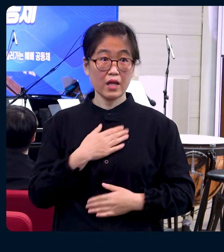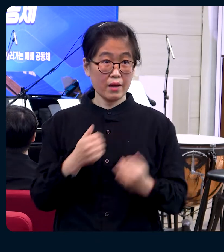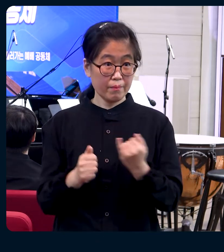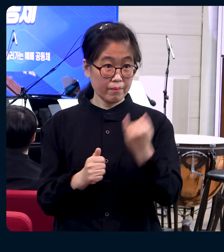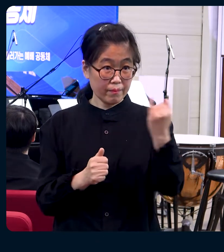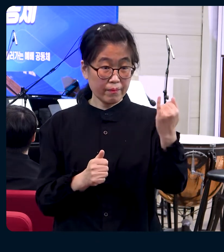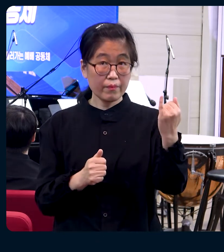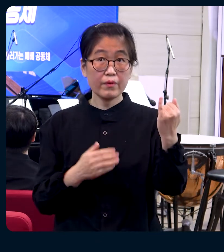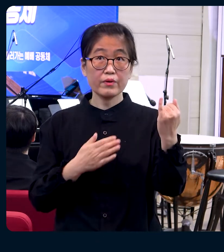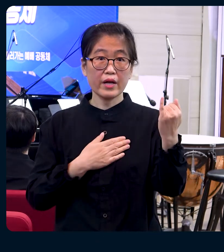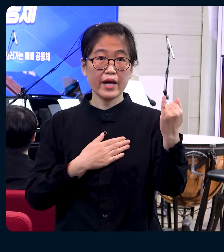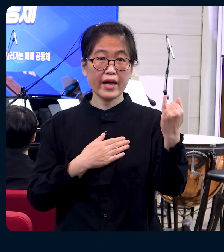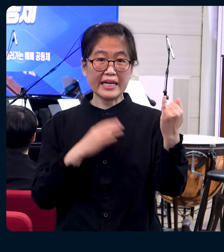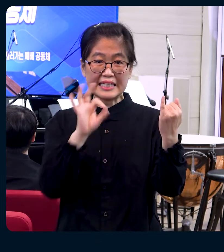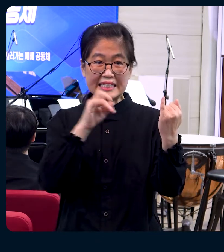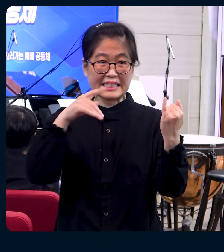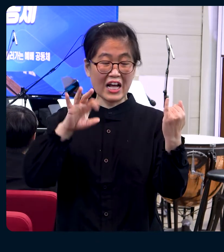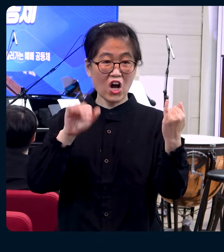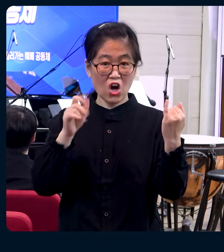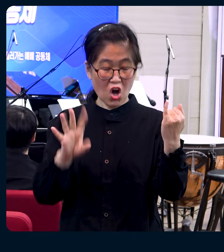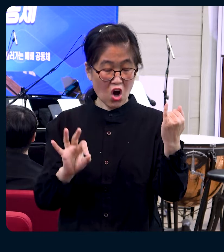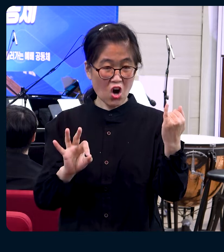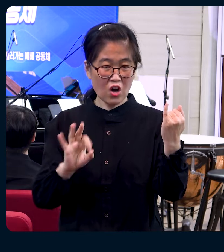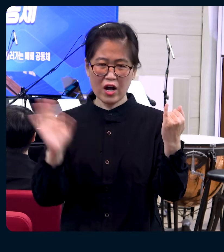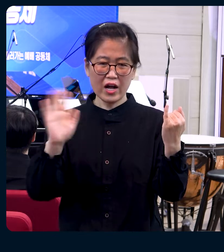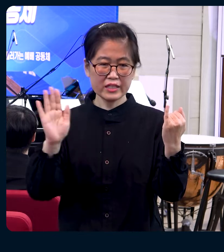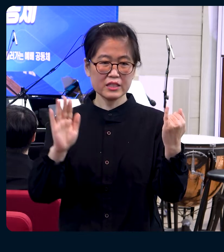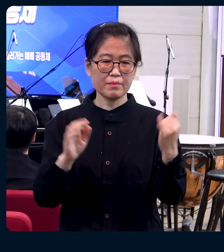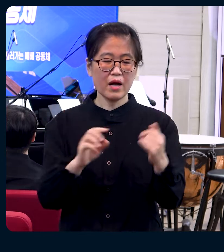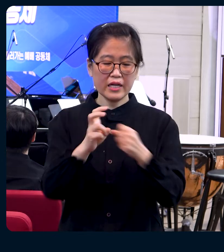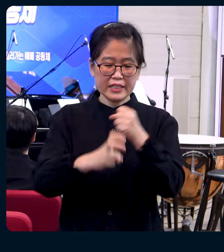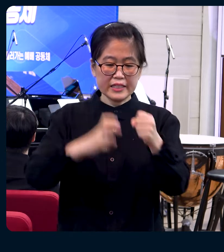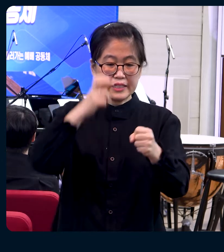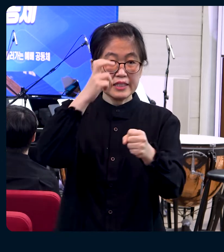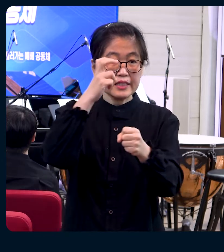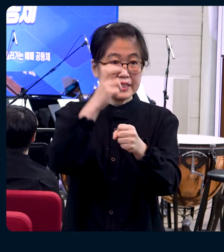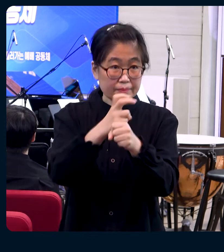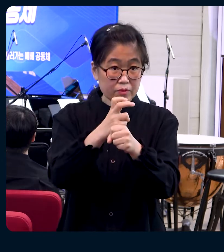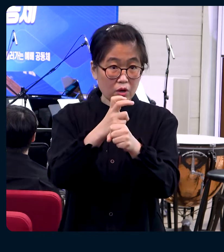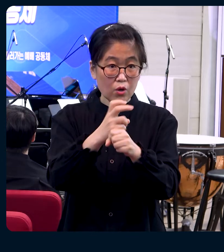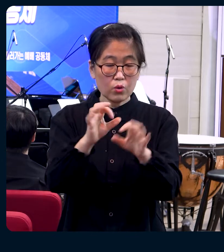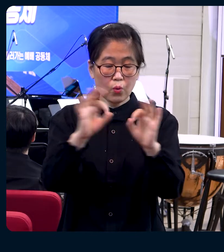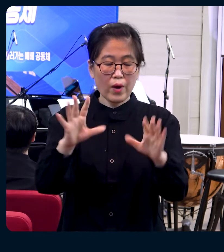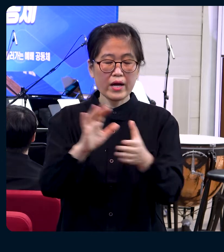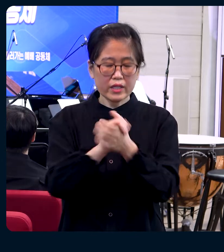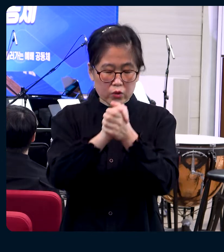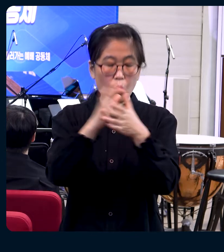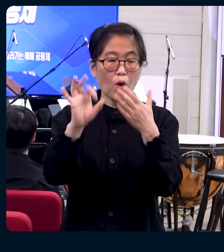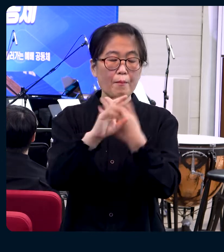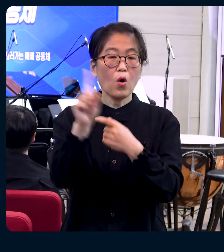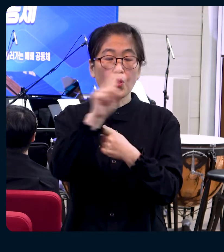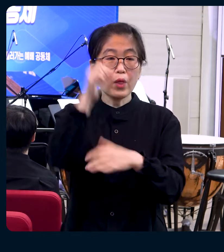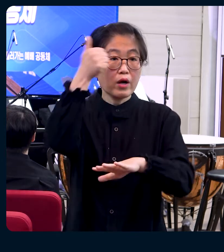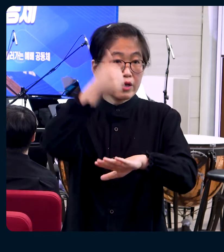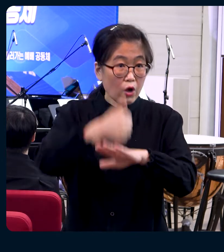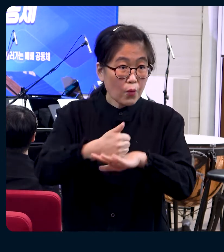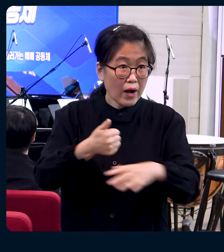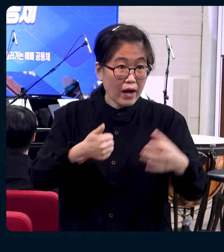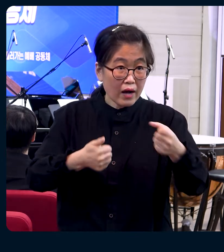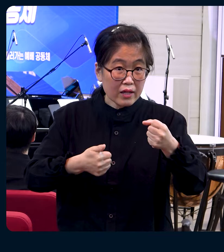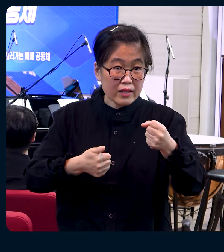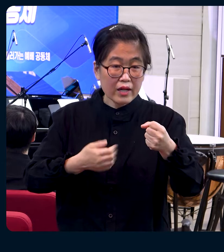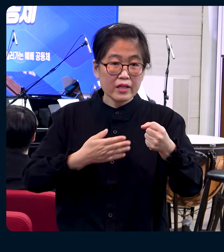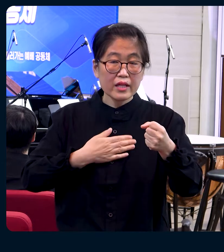제 아내는 저의 이상형은 아닌데 20년 동안 기도하니 어떤 결과가 나오느냐 하면,